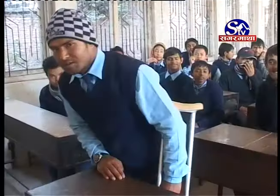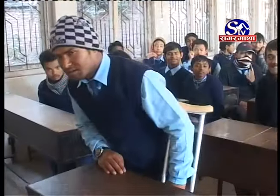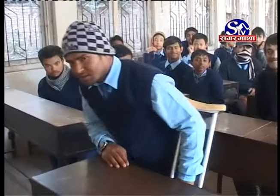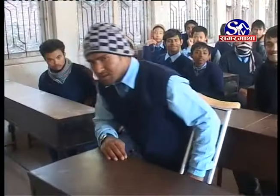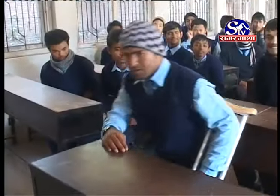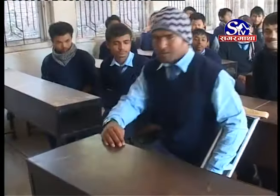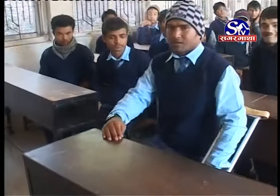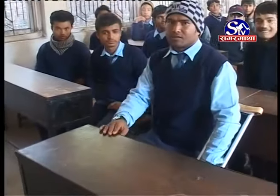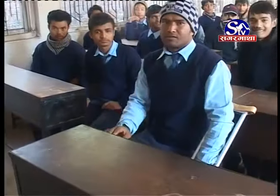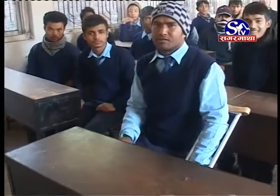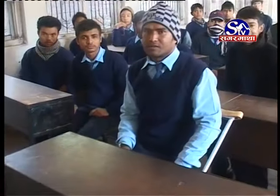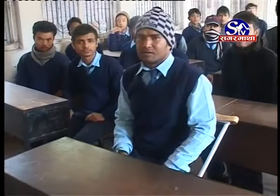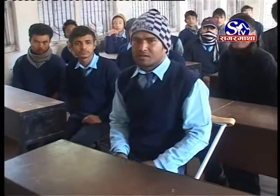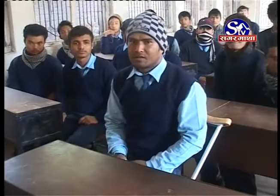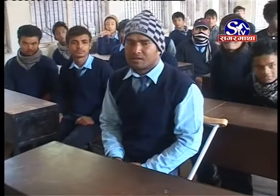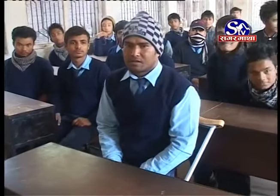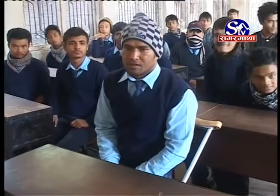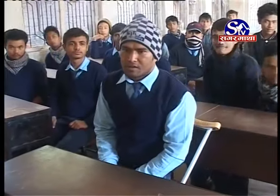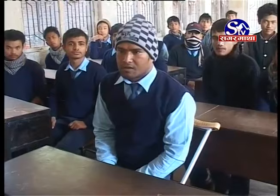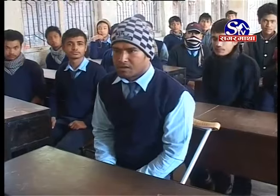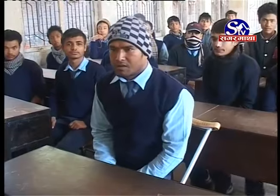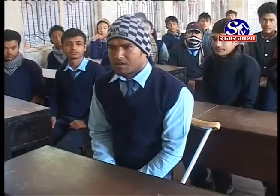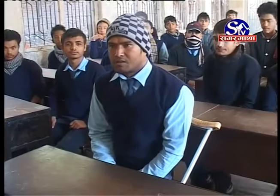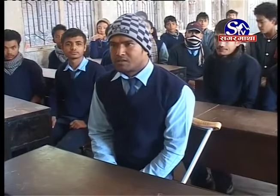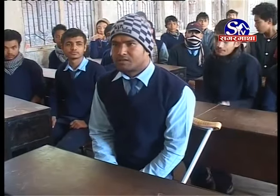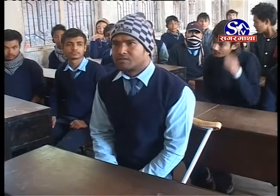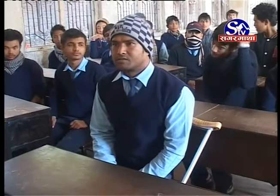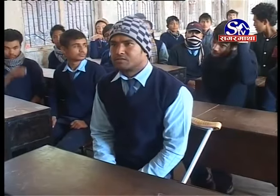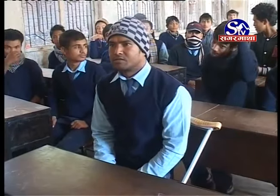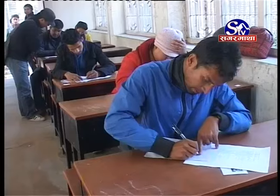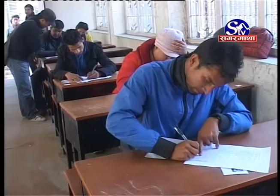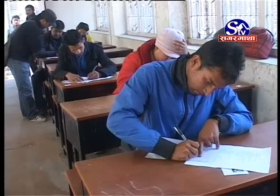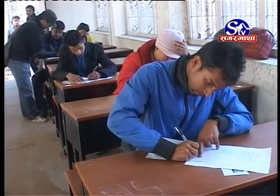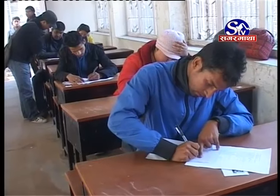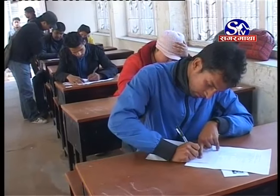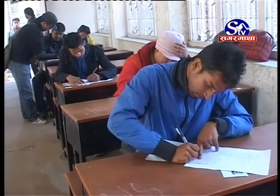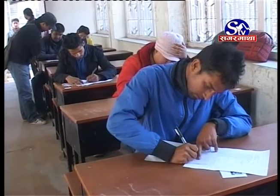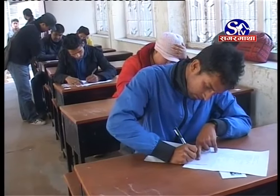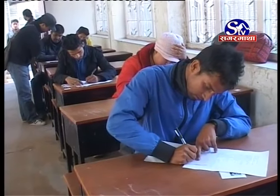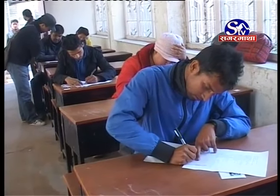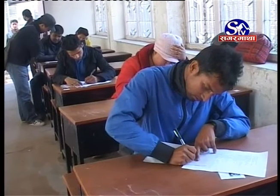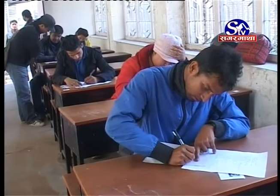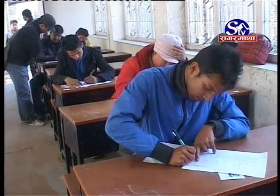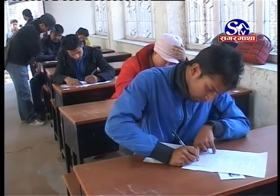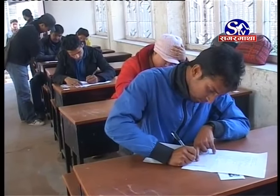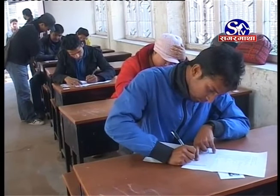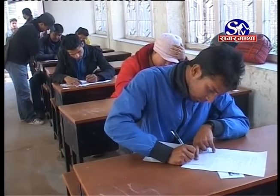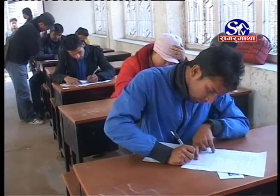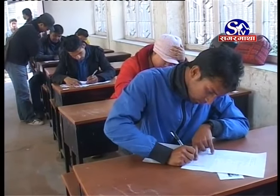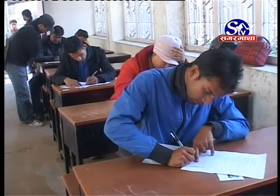विद्यालय वा विश्वविद्यालयमा पढिरहेको समयमा हेर्दा सुन्ने र नसुन्ने अथवा बोल्ने र नबोल्ने